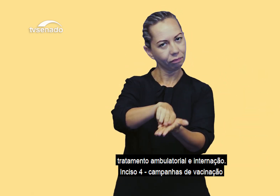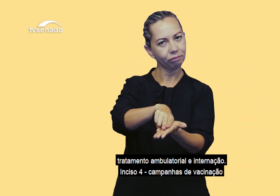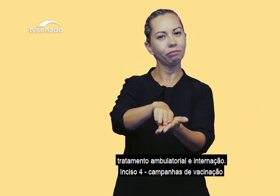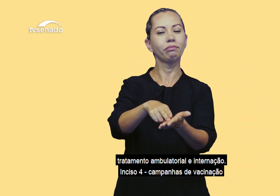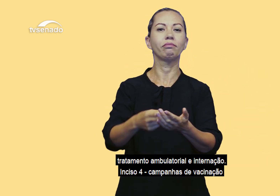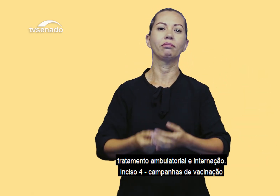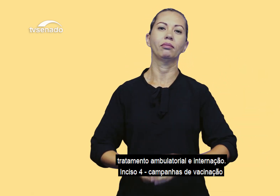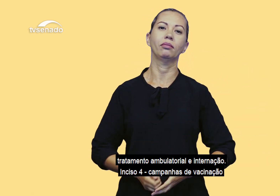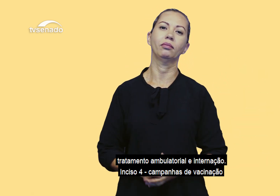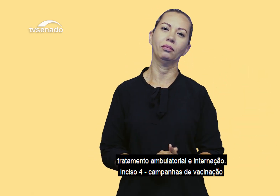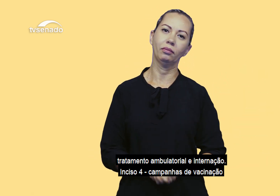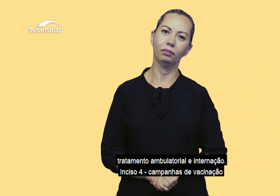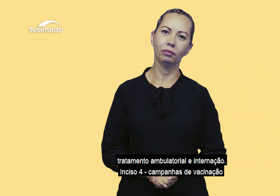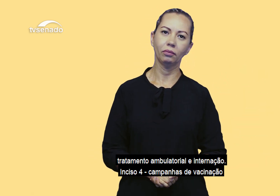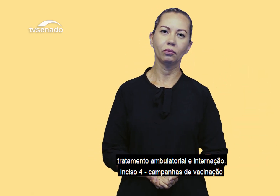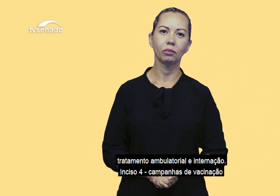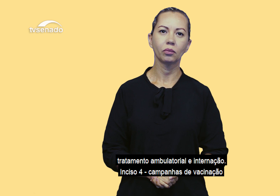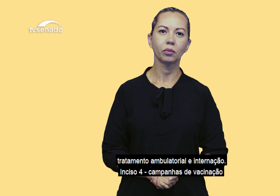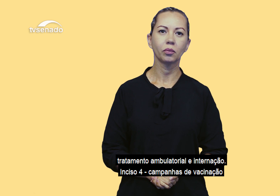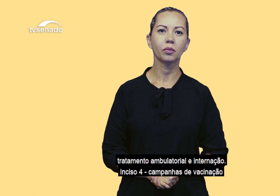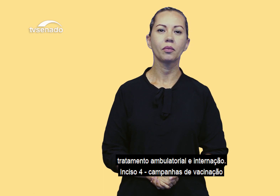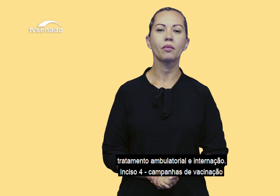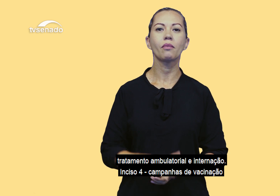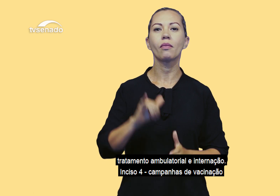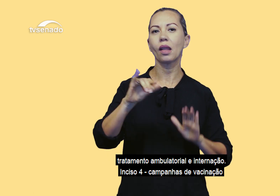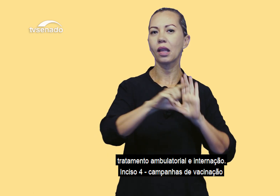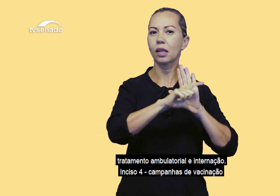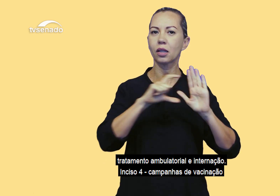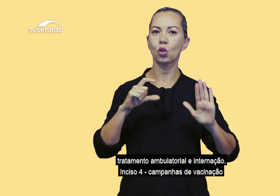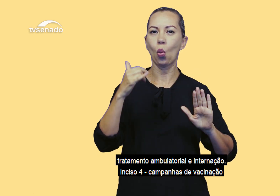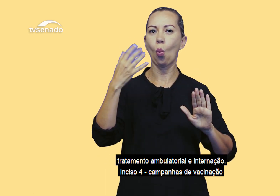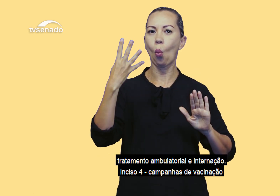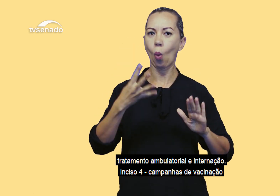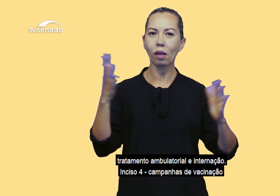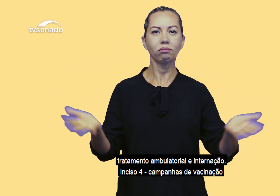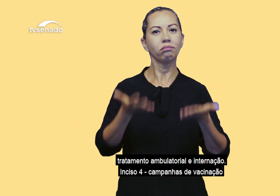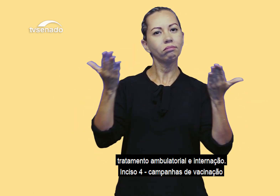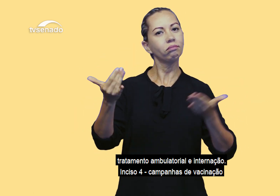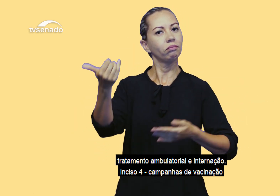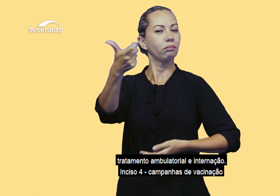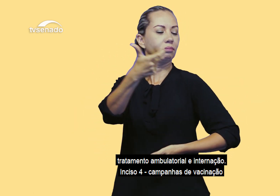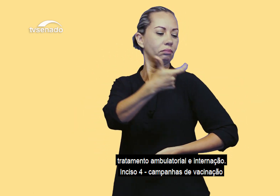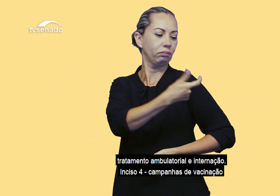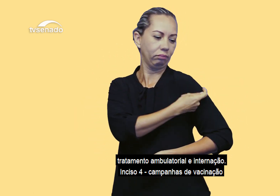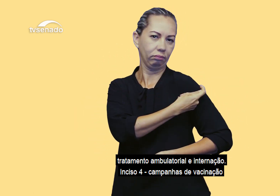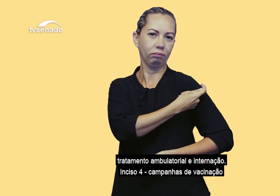e internação. Inciso 4º. Campanhas de vacinação.